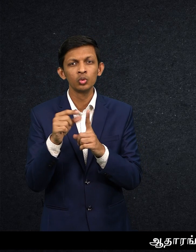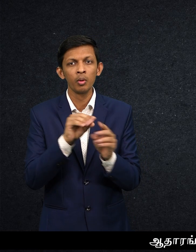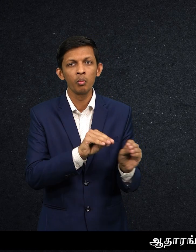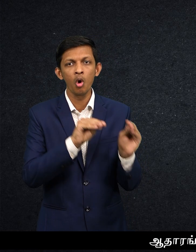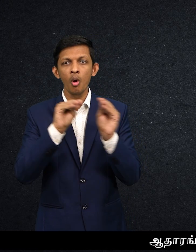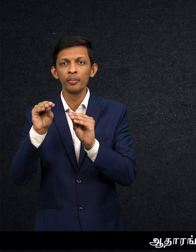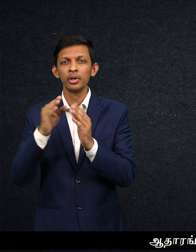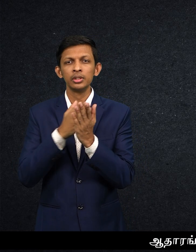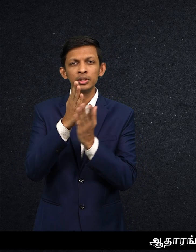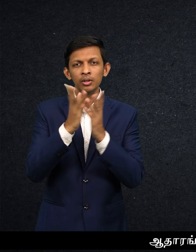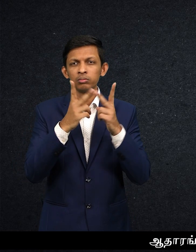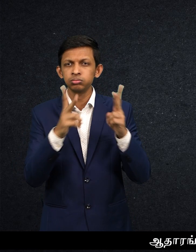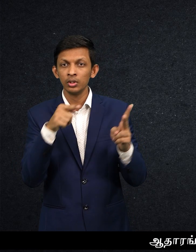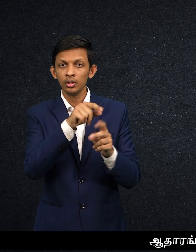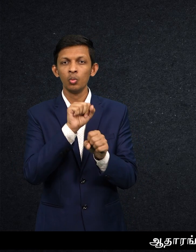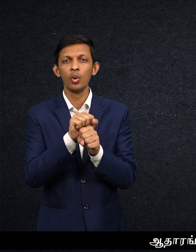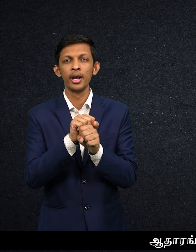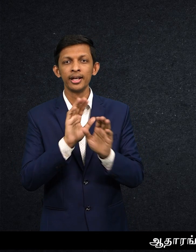ஆதாரங்களாக பயன்படுத்துகிறோம்.